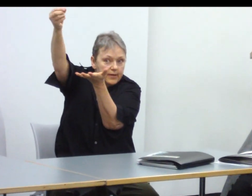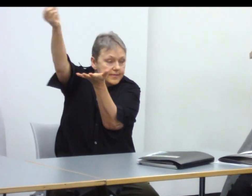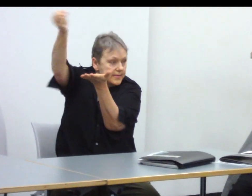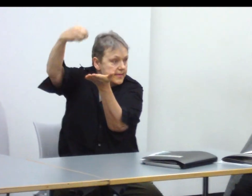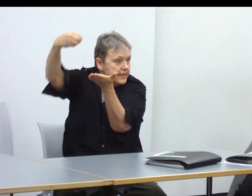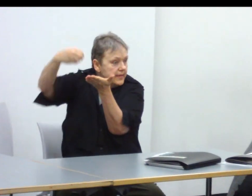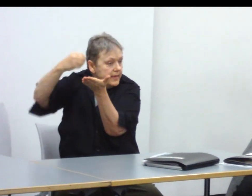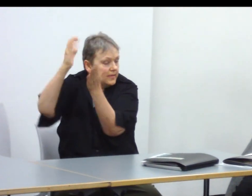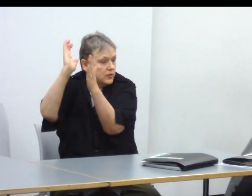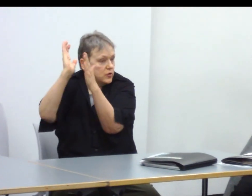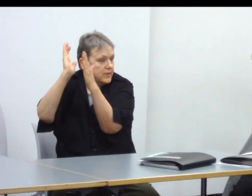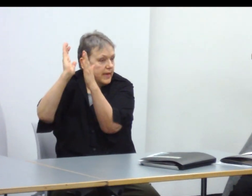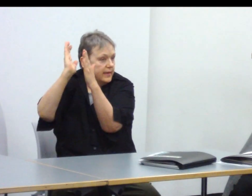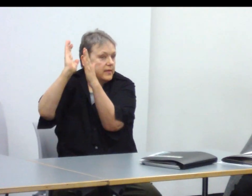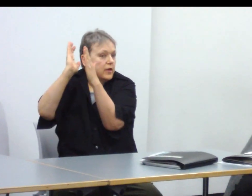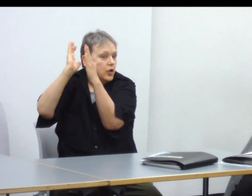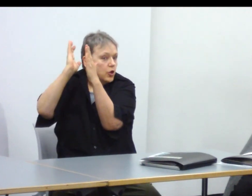ich inszeniere sozusagen